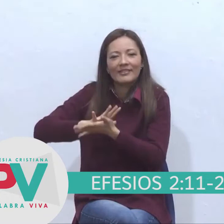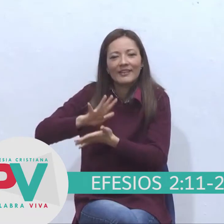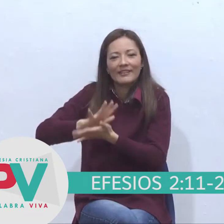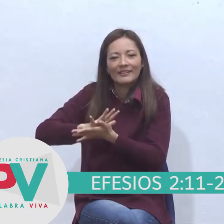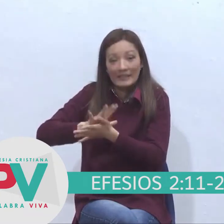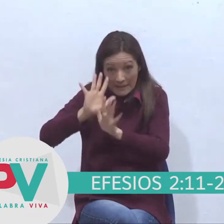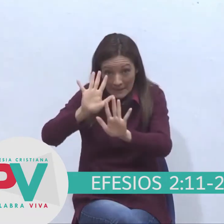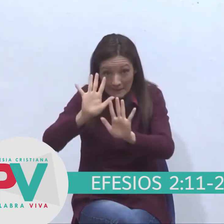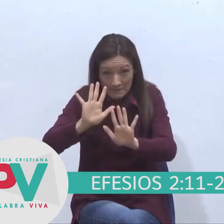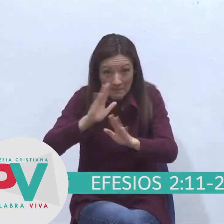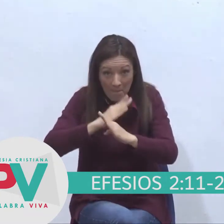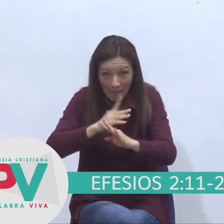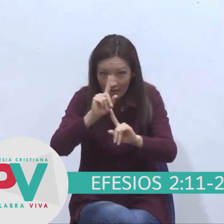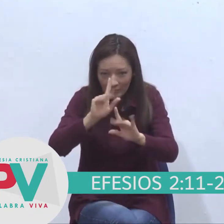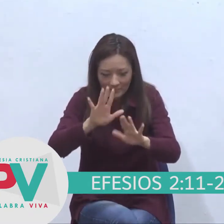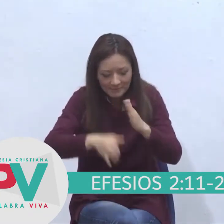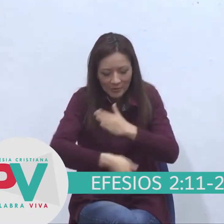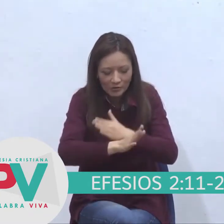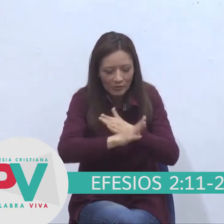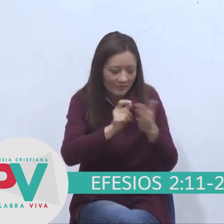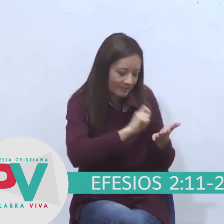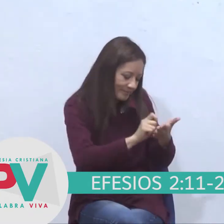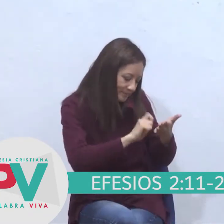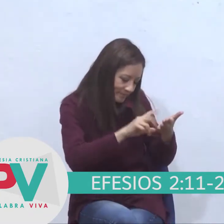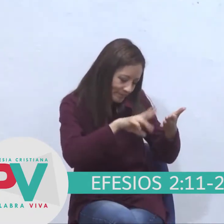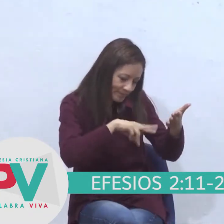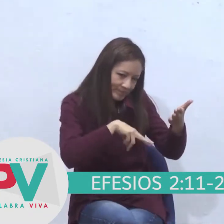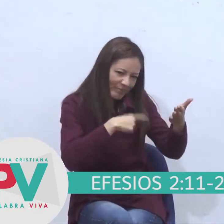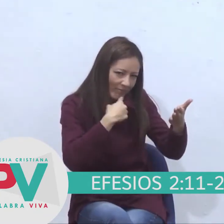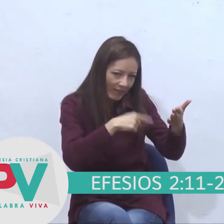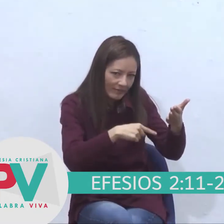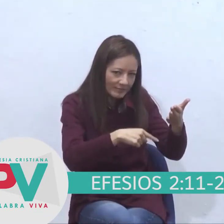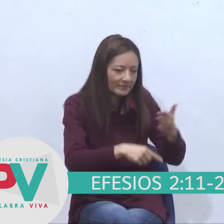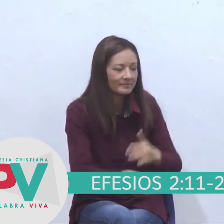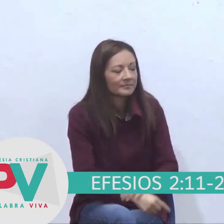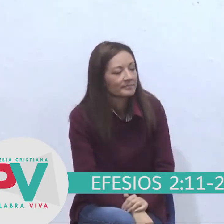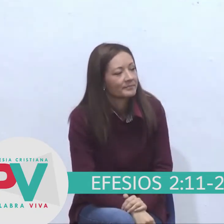aquí no para. Versículo 14, dice así.